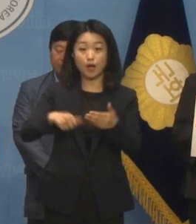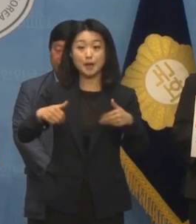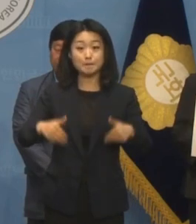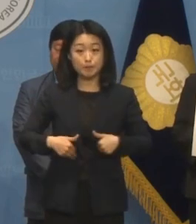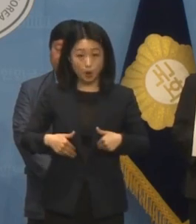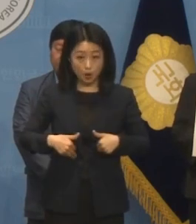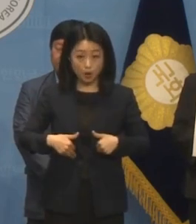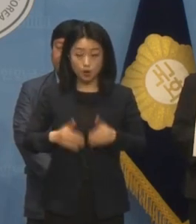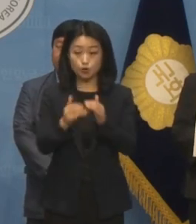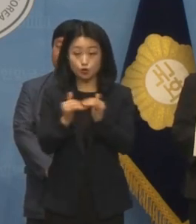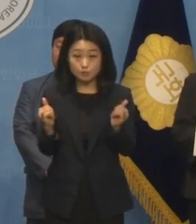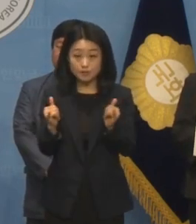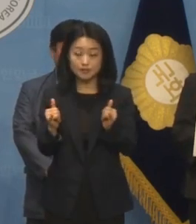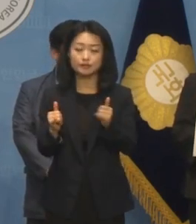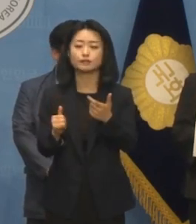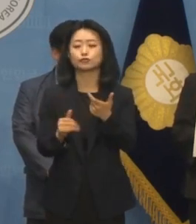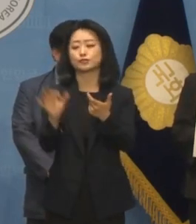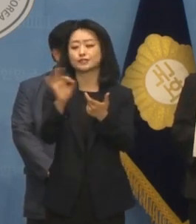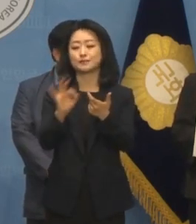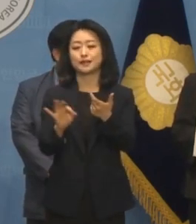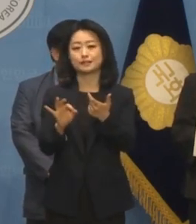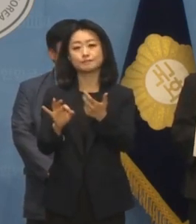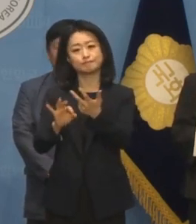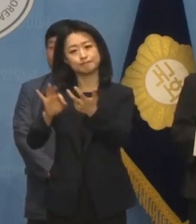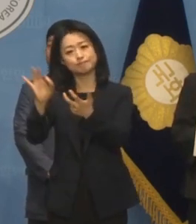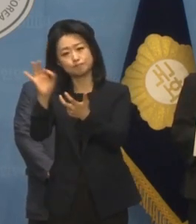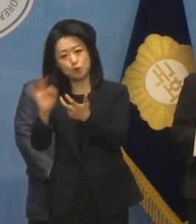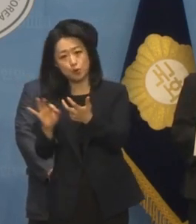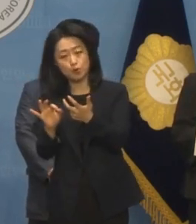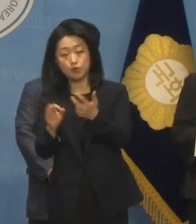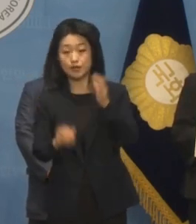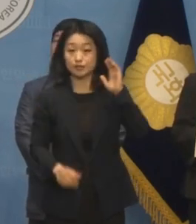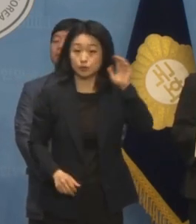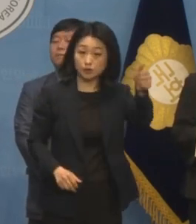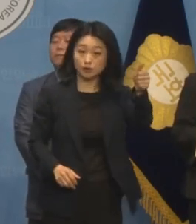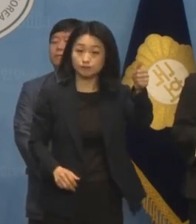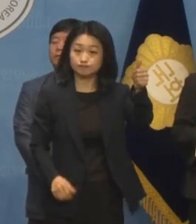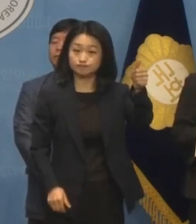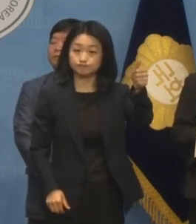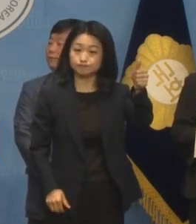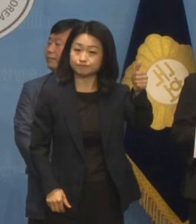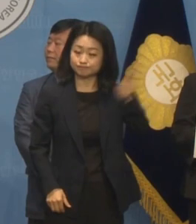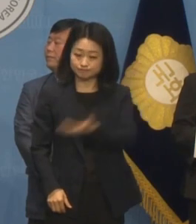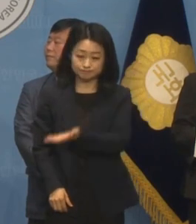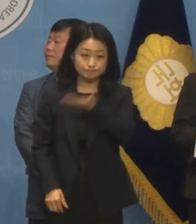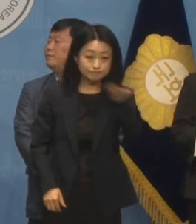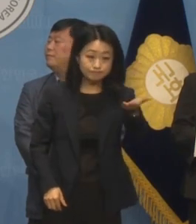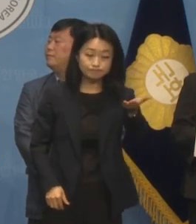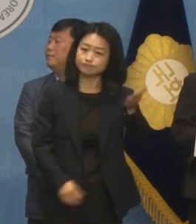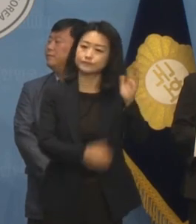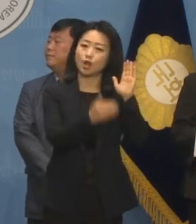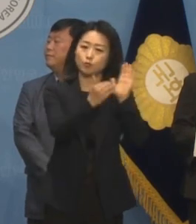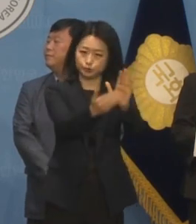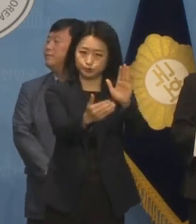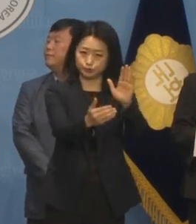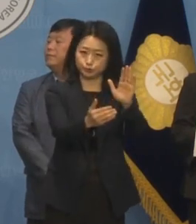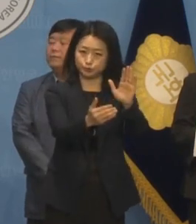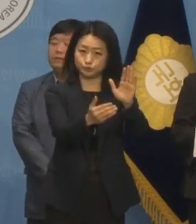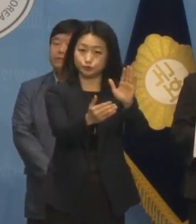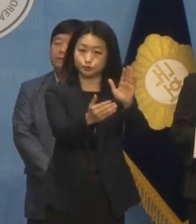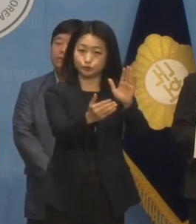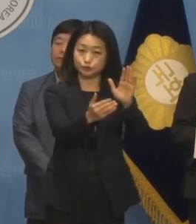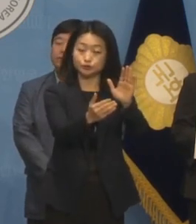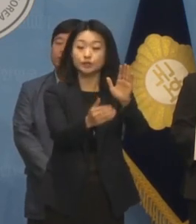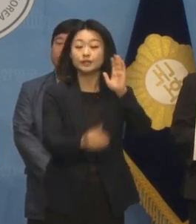여론이 60%에서 70%에 이르는 상황에서 대통령은 끝내 국민의 여론을 거부한 것입니다.